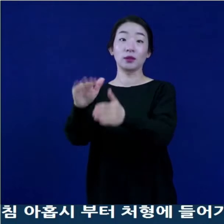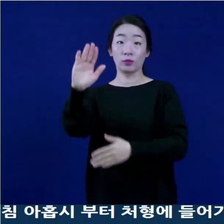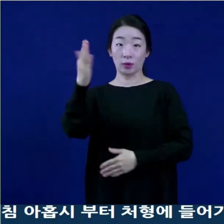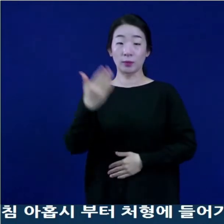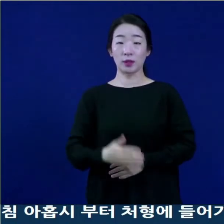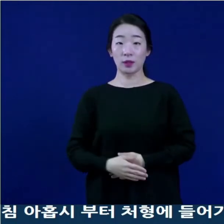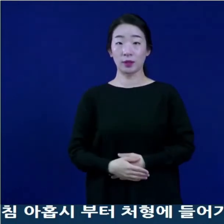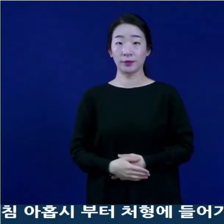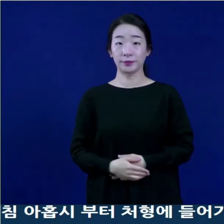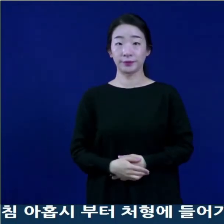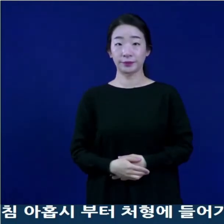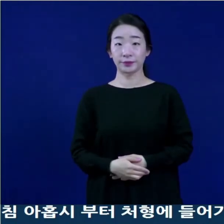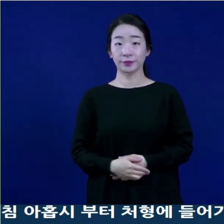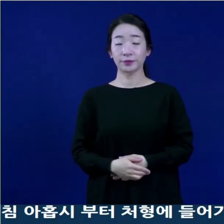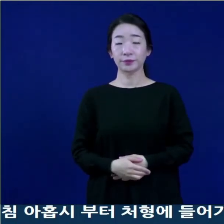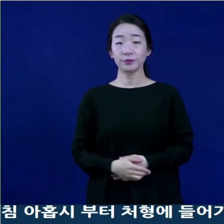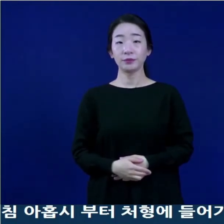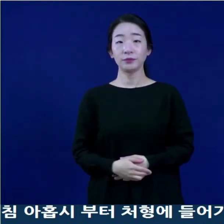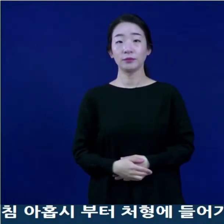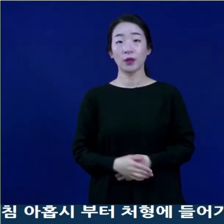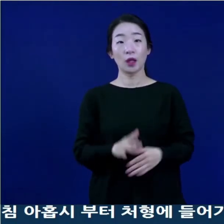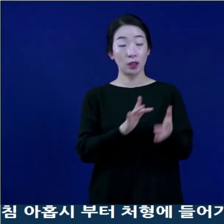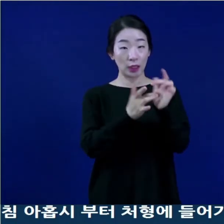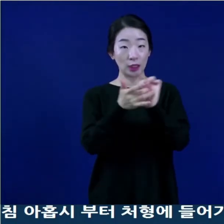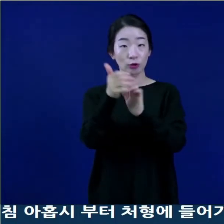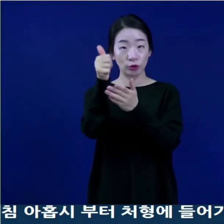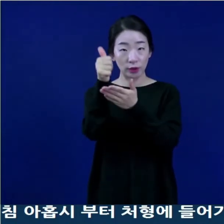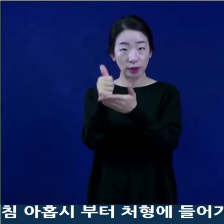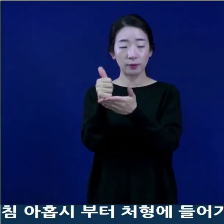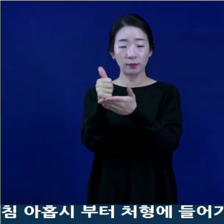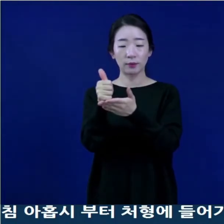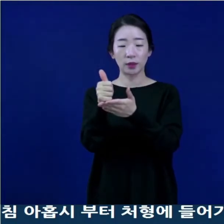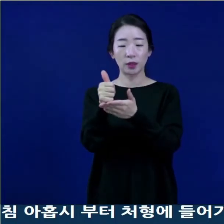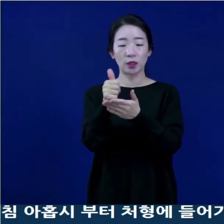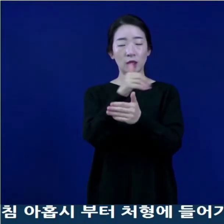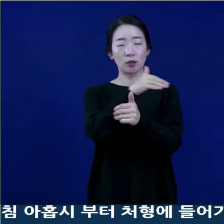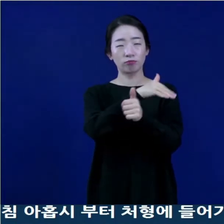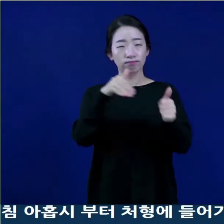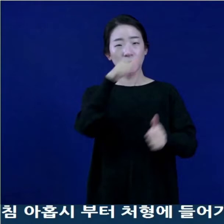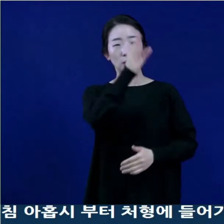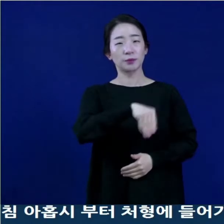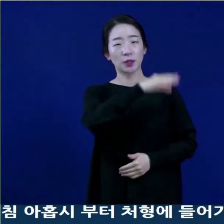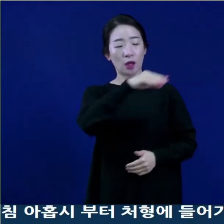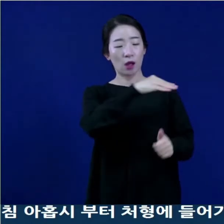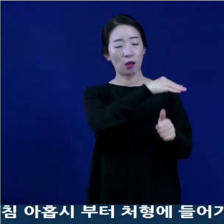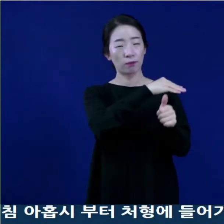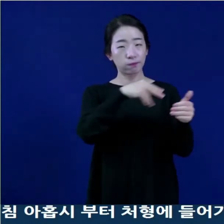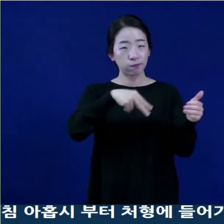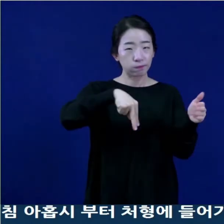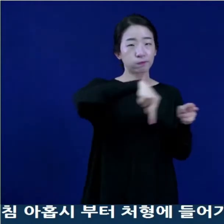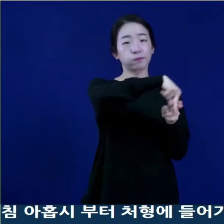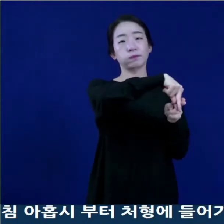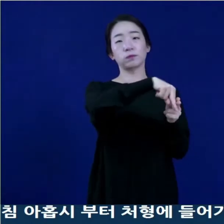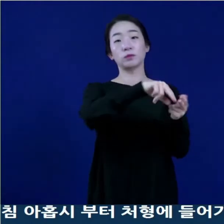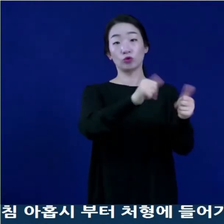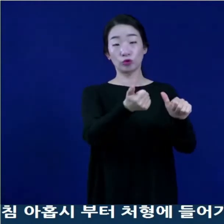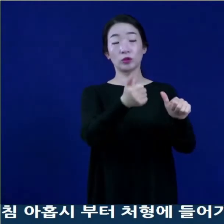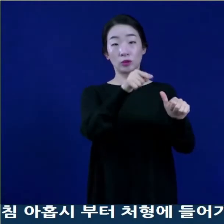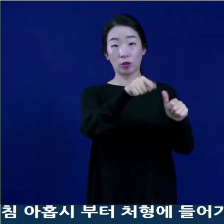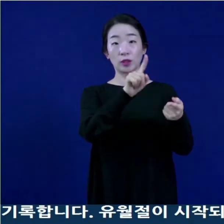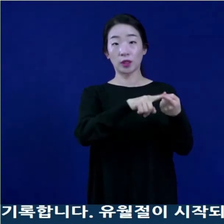수 있겠습니다. 예수님이 이제 처형 당하는 그 장면, 요한복음을 보게